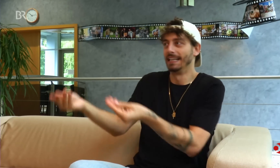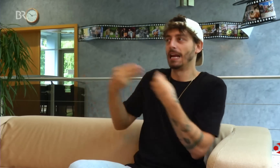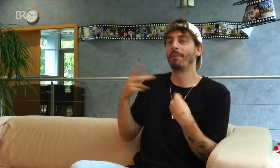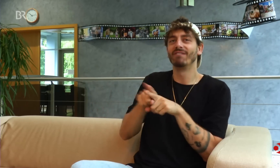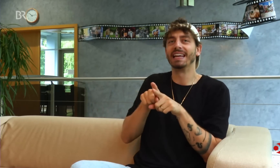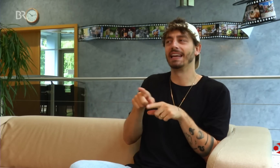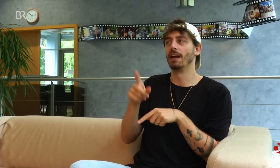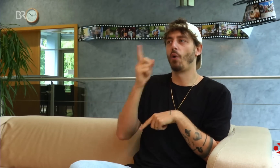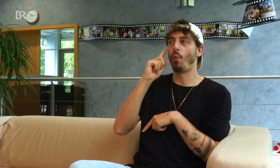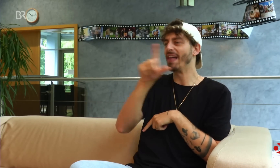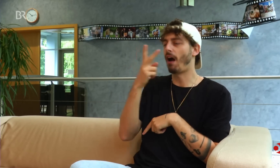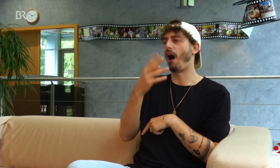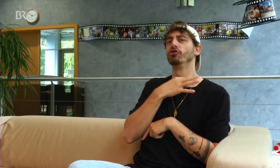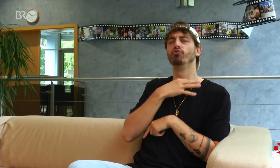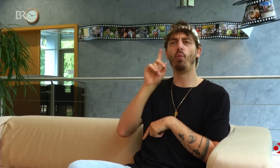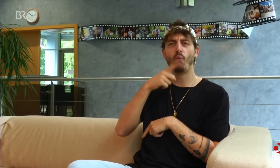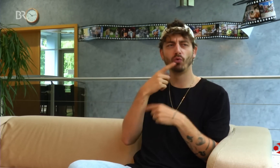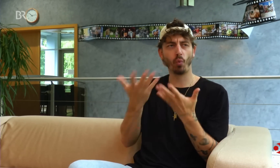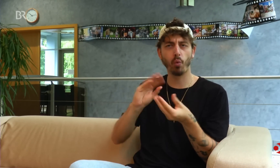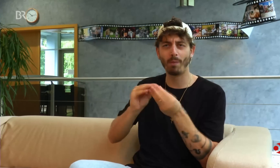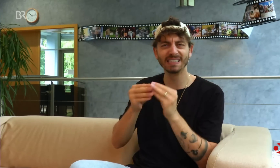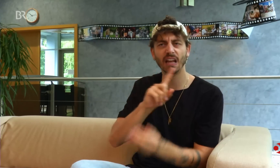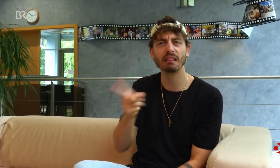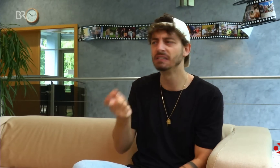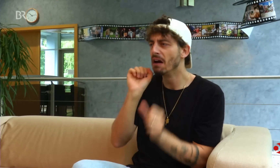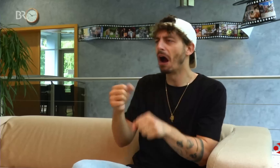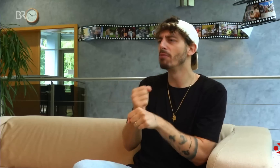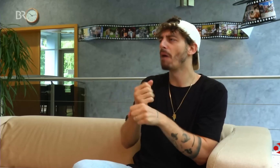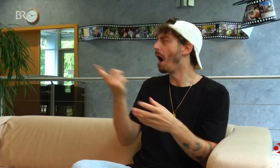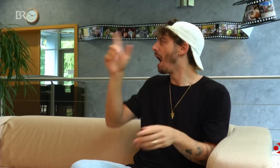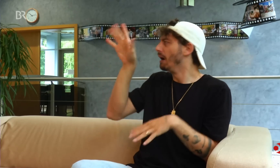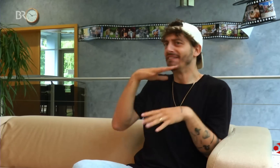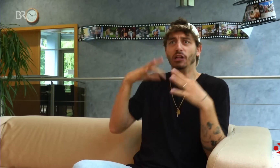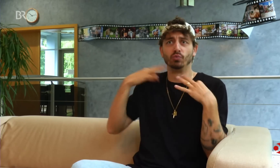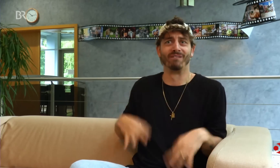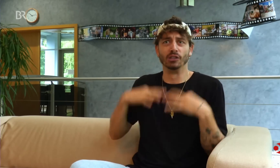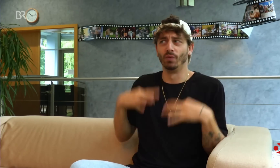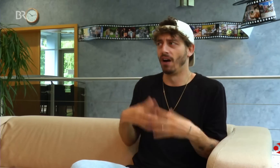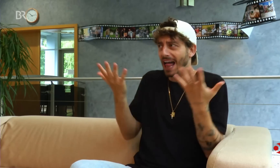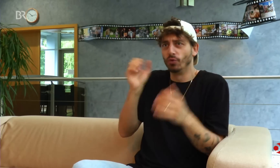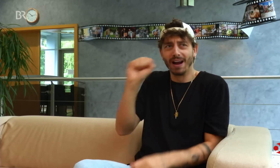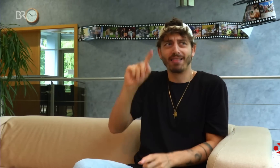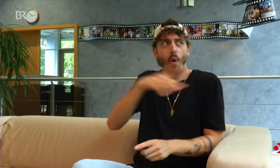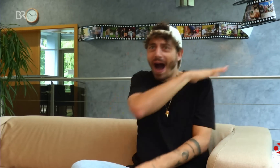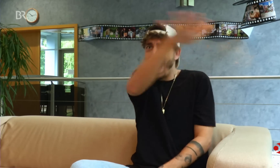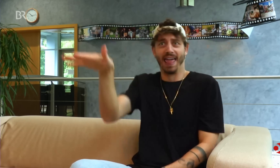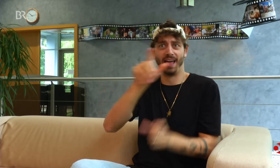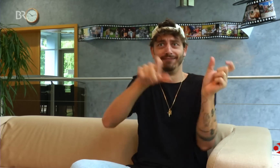so kompliziert ist, mit tauben Menschen zusammenzuarbeiten. Und dann sind alle zufrieden. Diese Chancen sollten alle tauben Menschen in ihrem